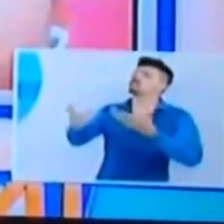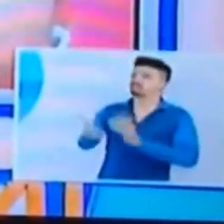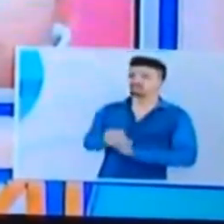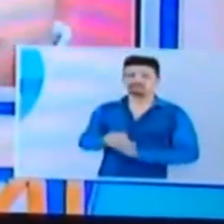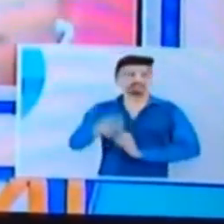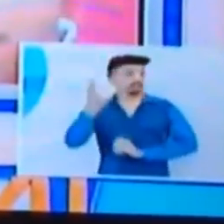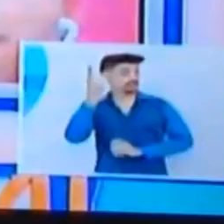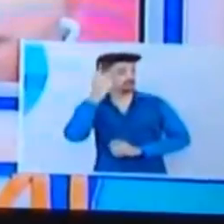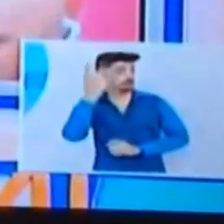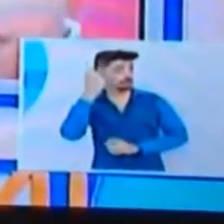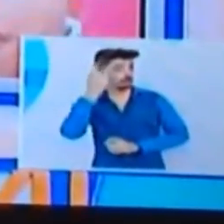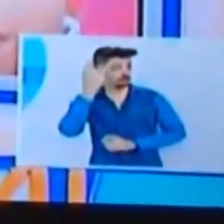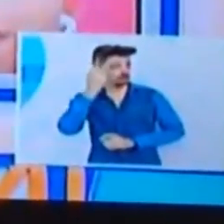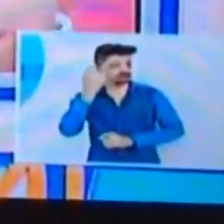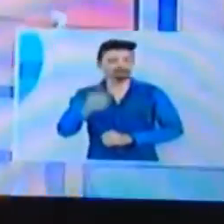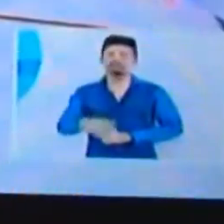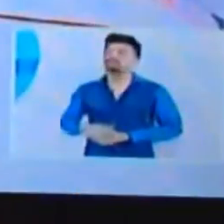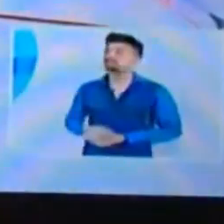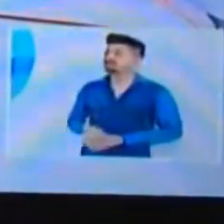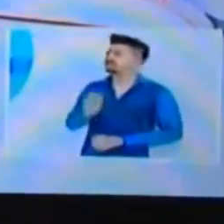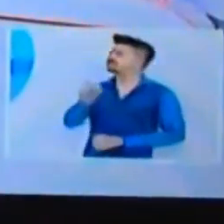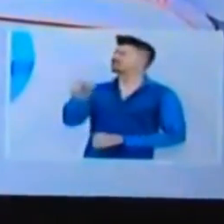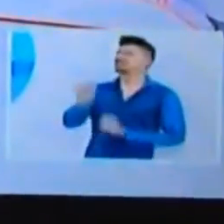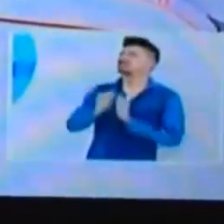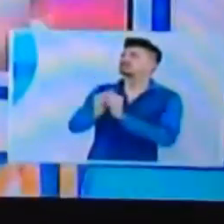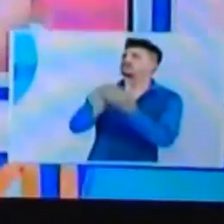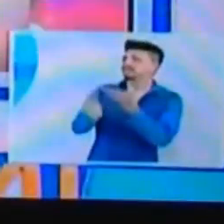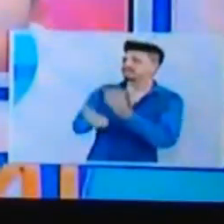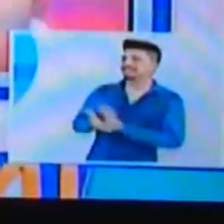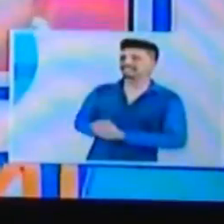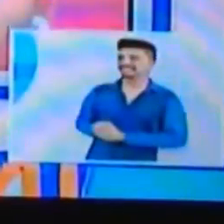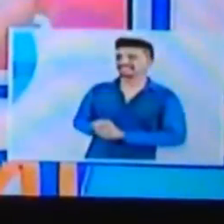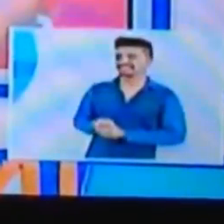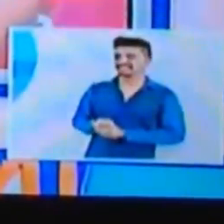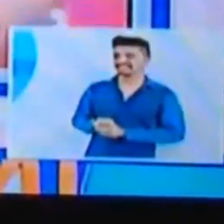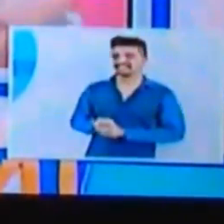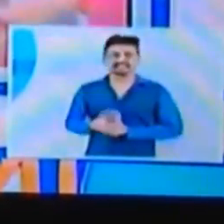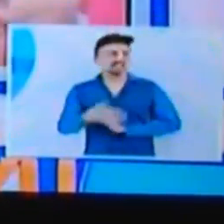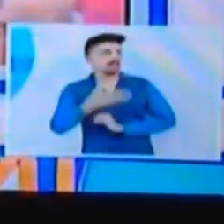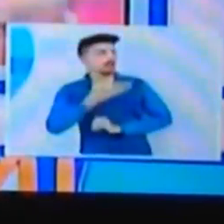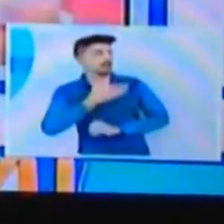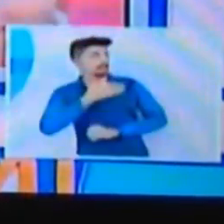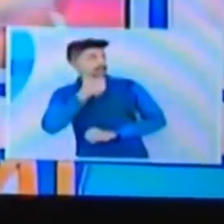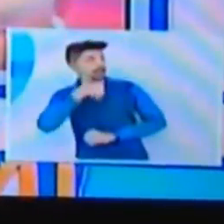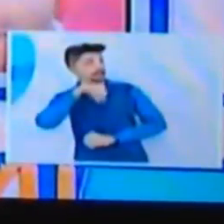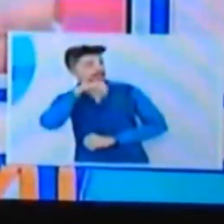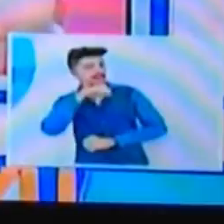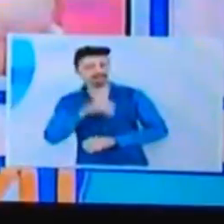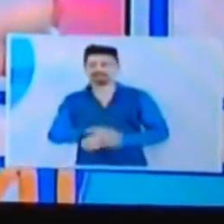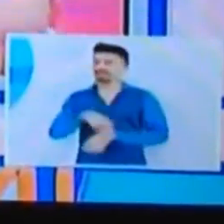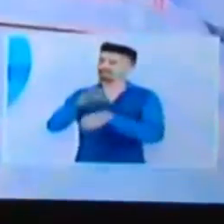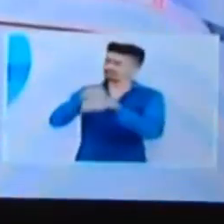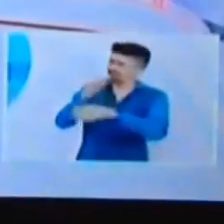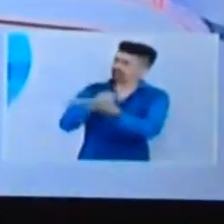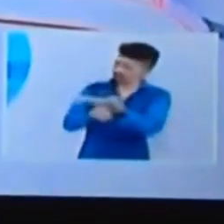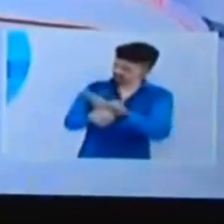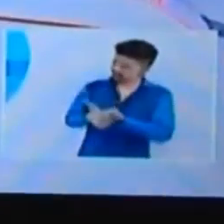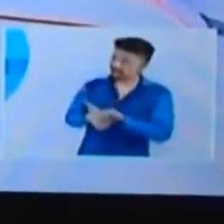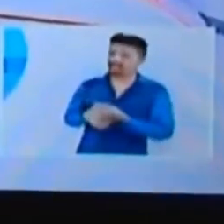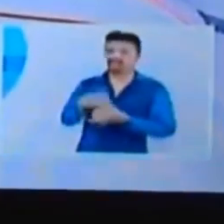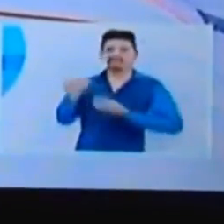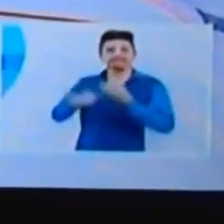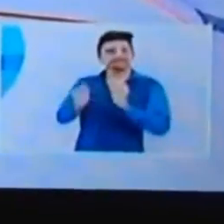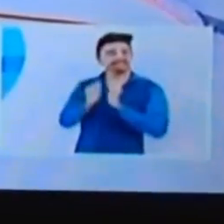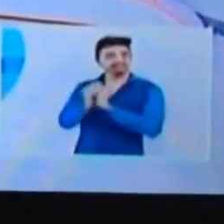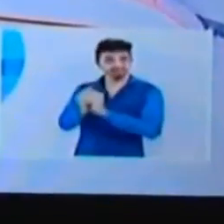São Paulo. São Paulo. E quem está aí com você, Matheus? A mãe. Então chama a sua mãe para brincar